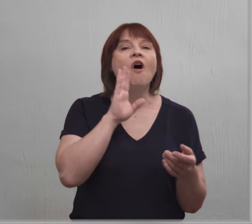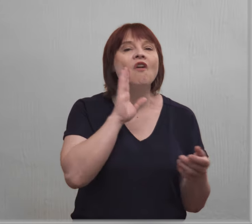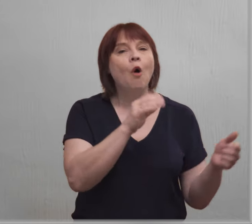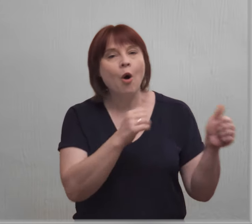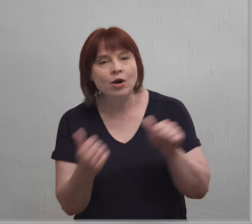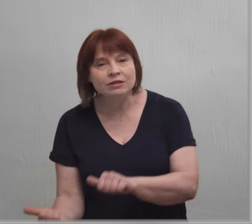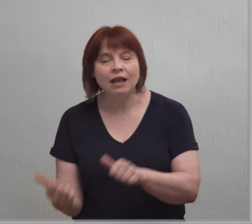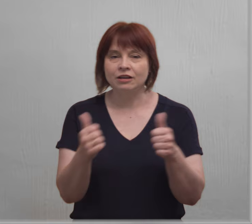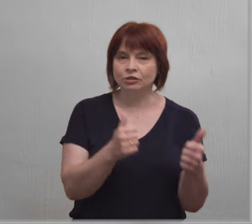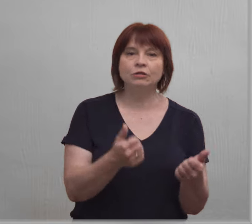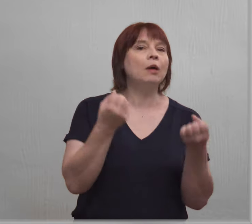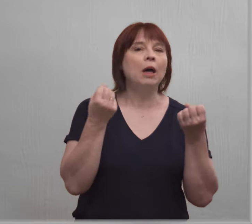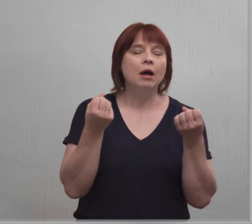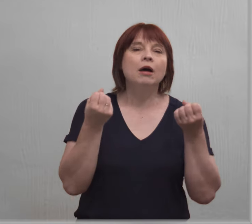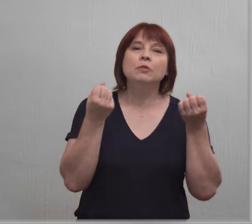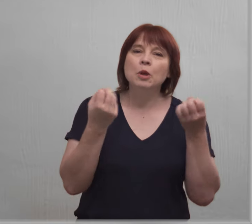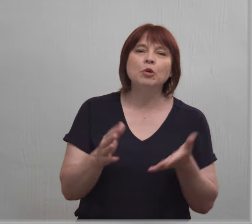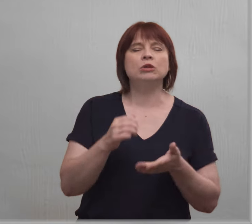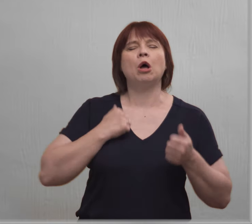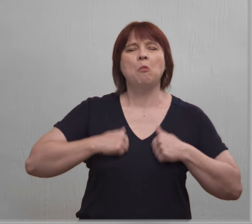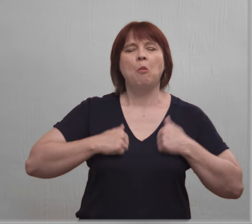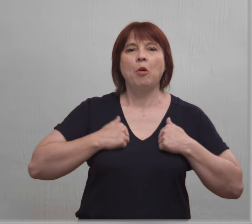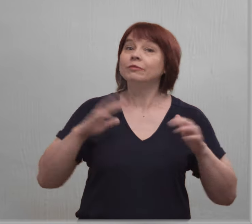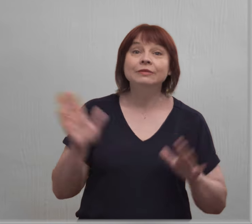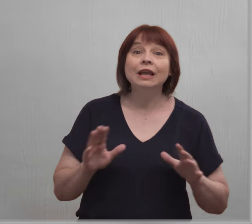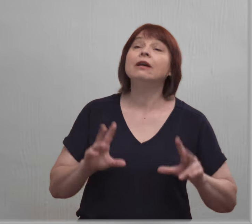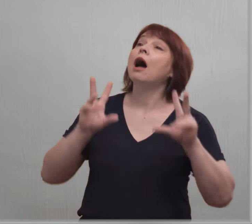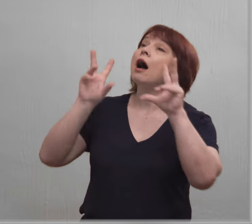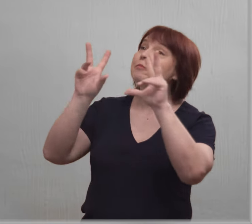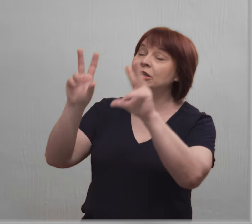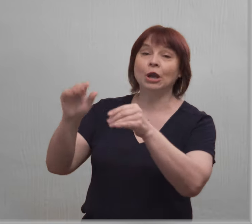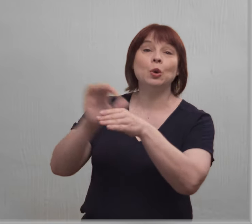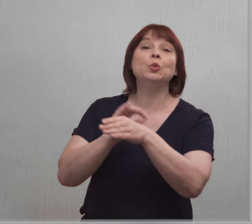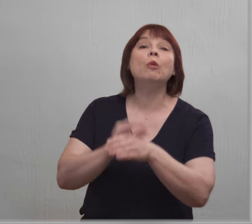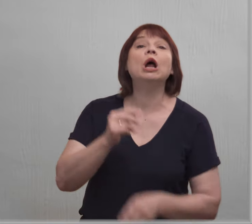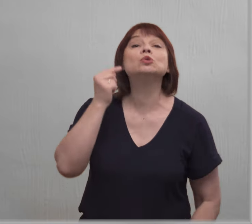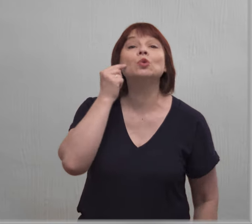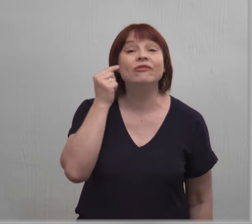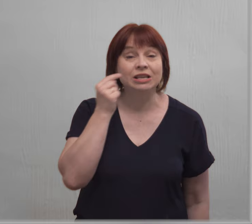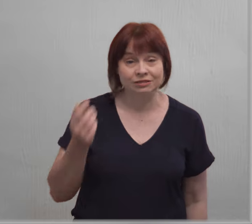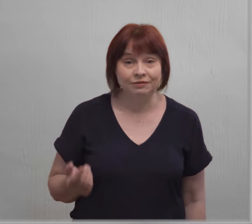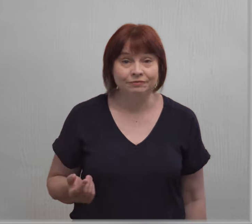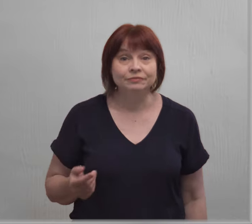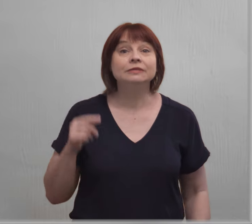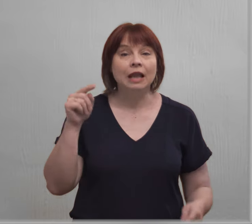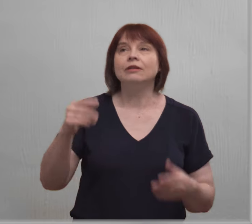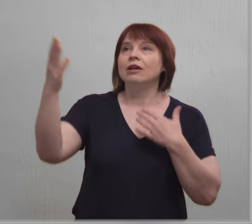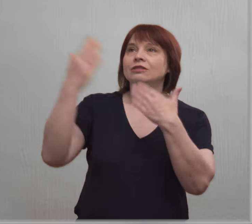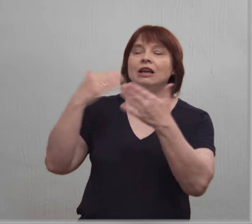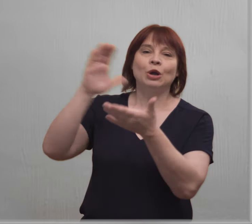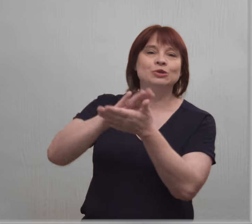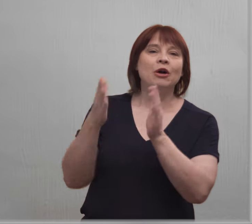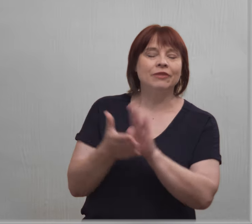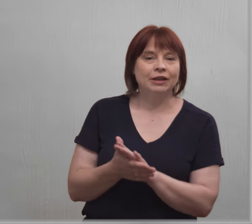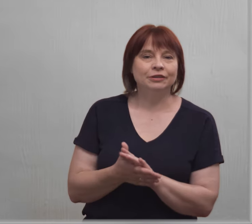нечистоты омытия, но обещание Богу доброй совести. Вот что мы обещаем. Мы обещаем Богу доброй совести. Этот завет наш с Богом.